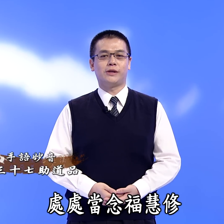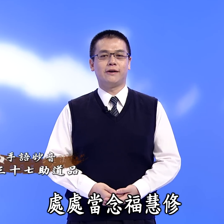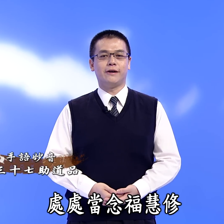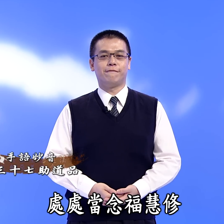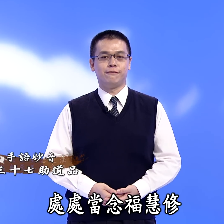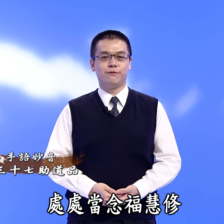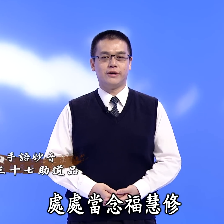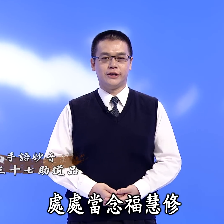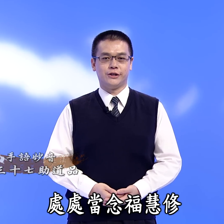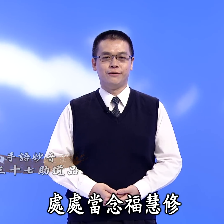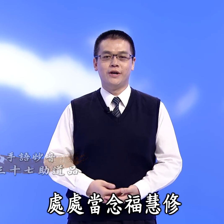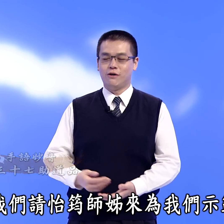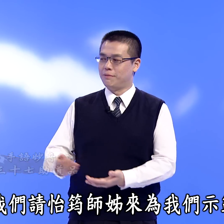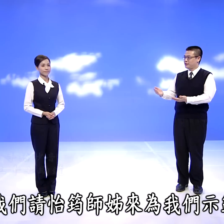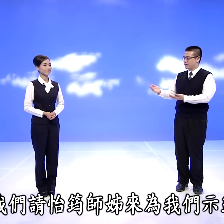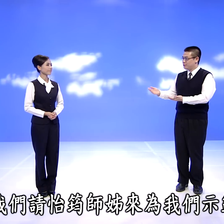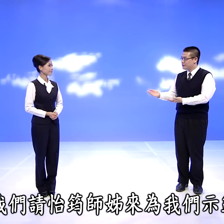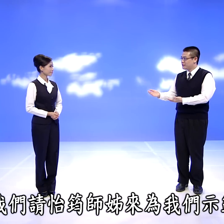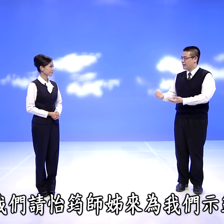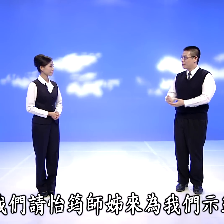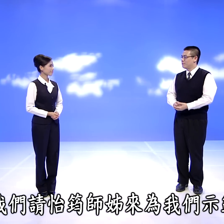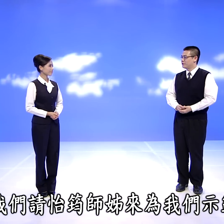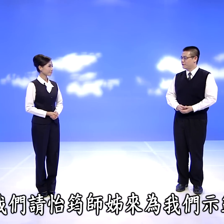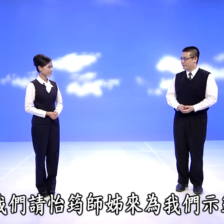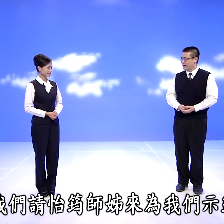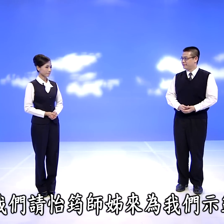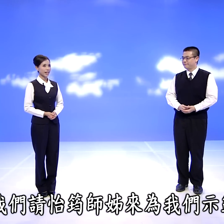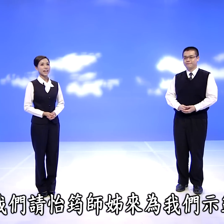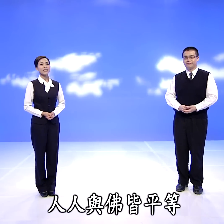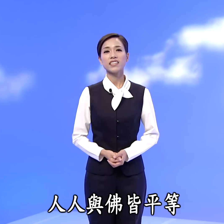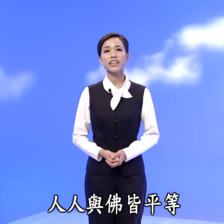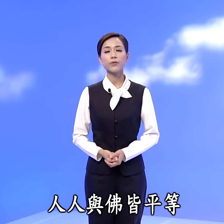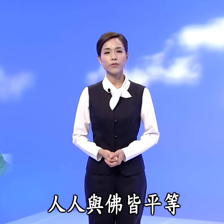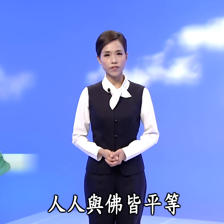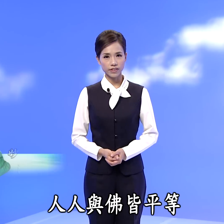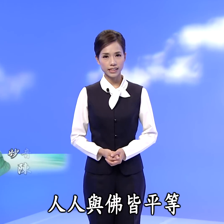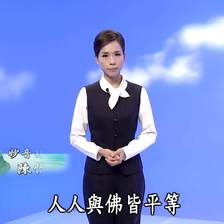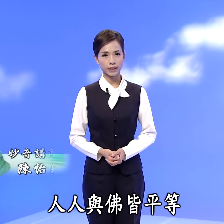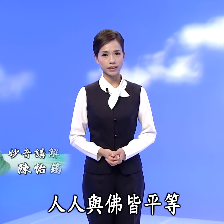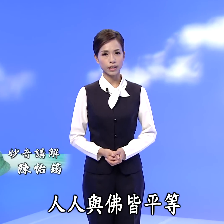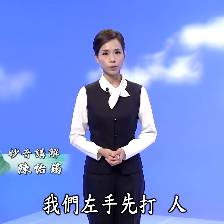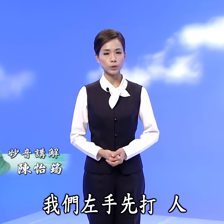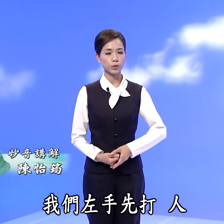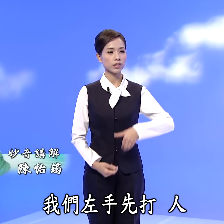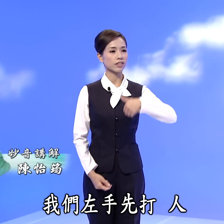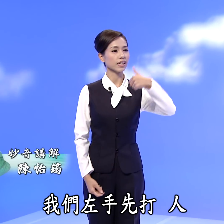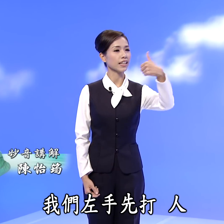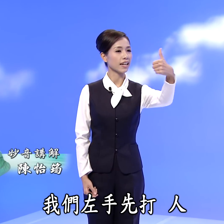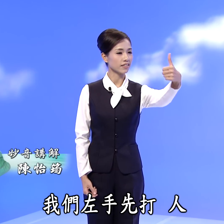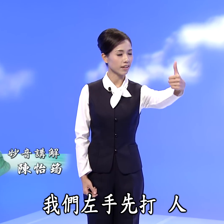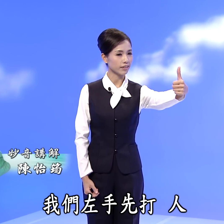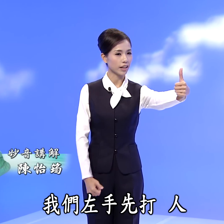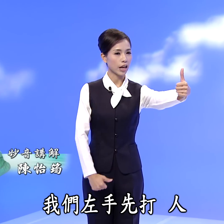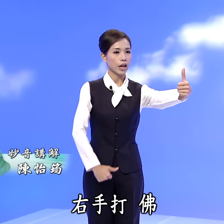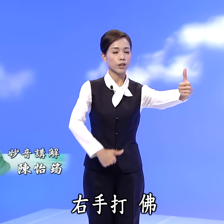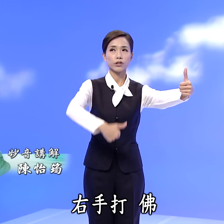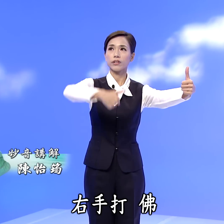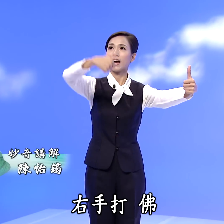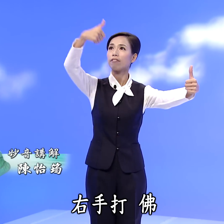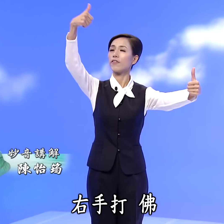念福慧修。我们请依云师姐来为我们示范。 人人与佛皆平等，我们左手先打人，右手打佛，